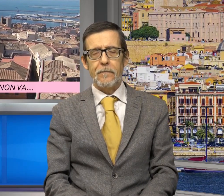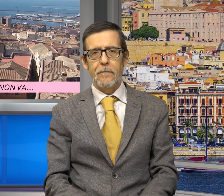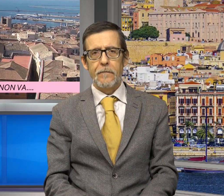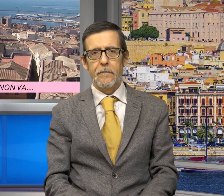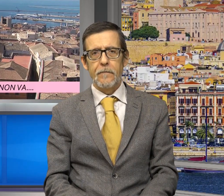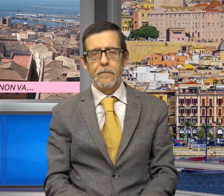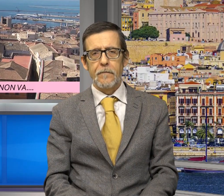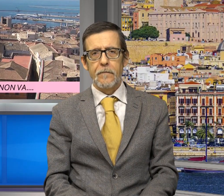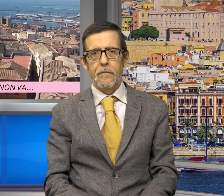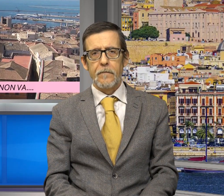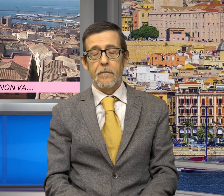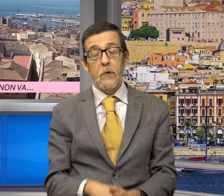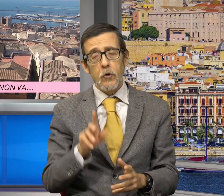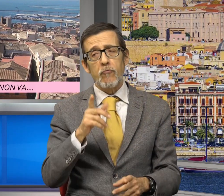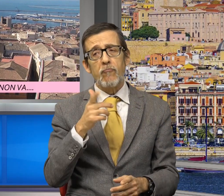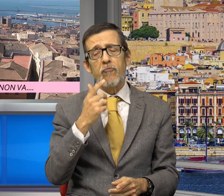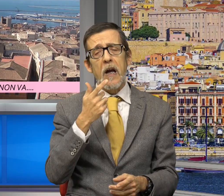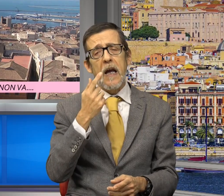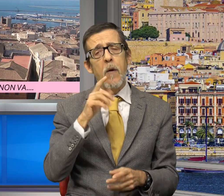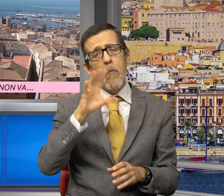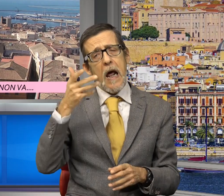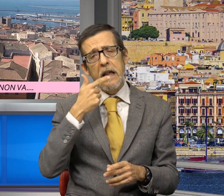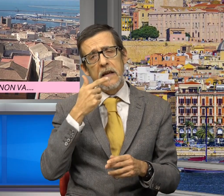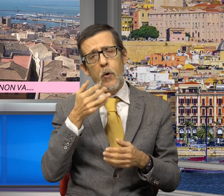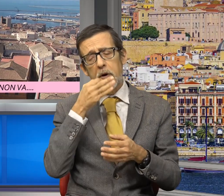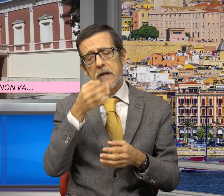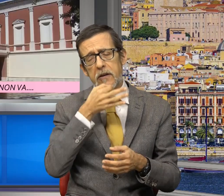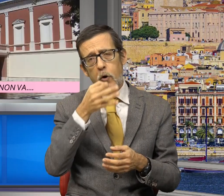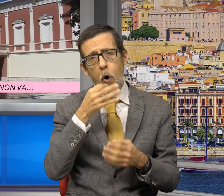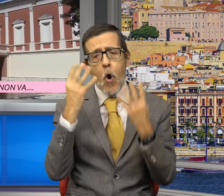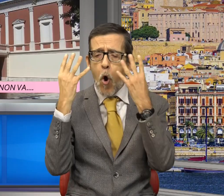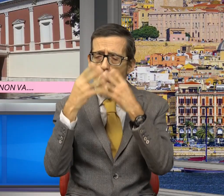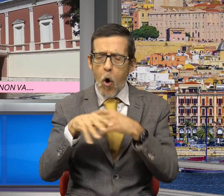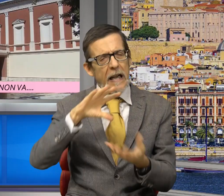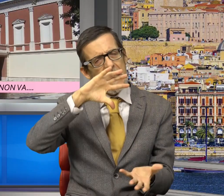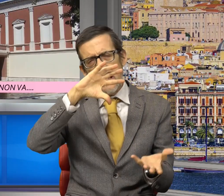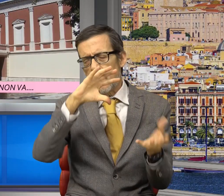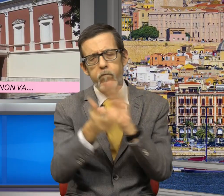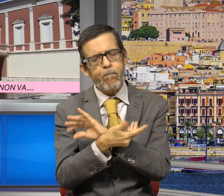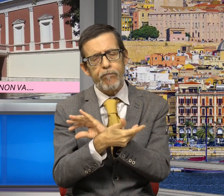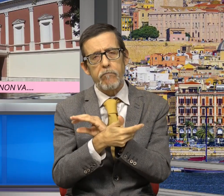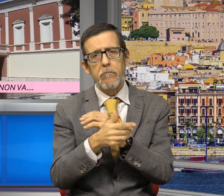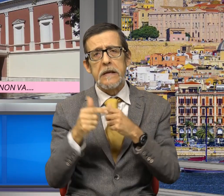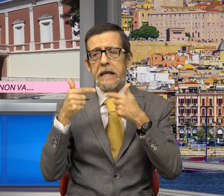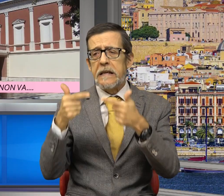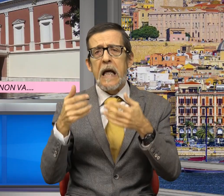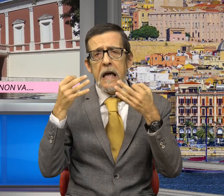C'è anche un altro aspetto da prendere in considerazione, che la riorganizzazione del tutto darebbe sicuramente respiro agli